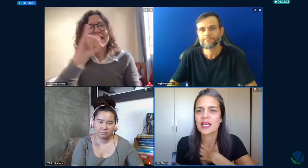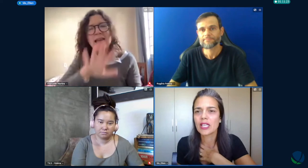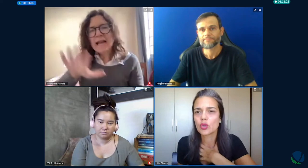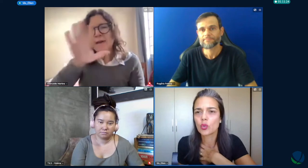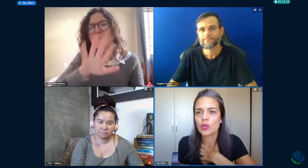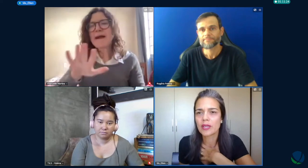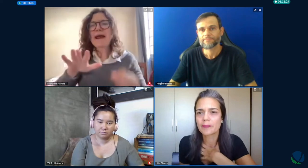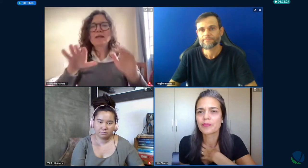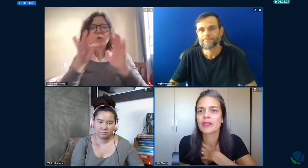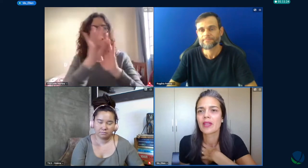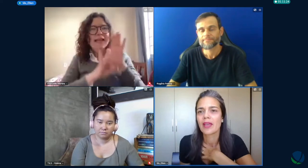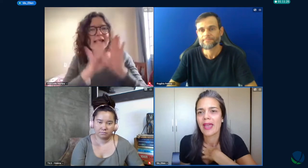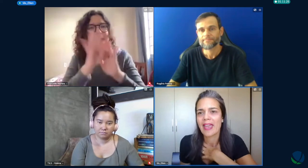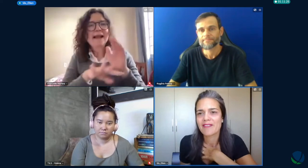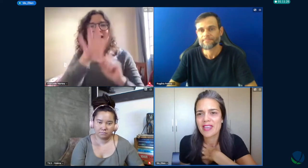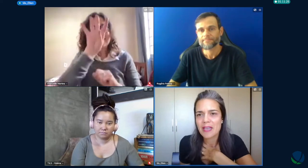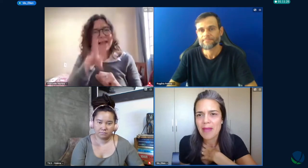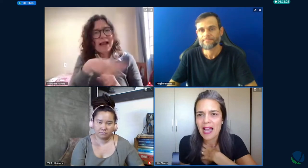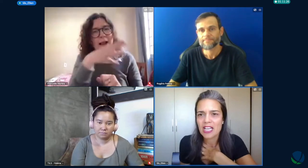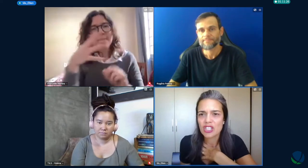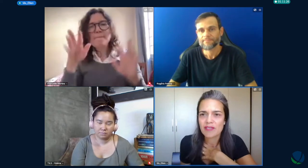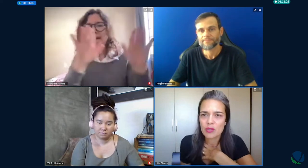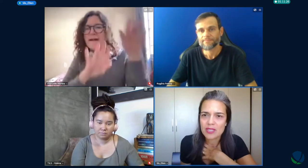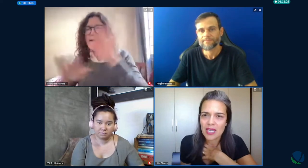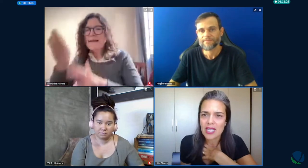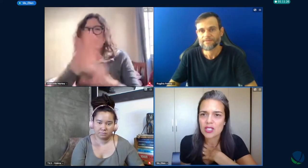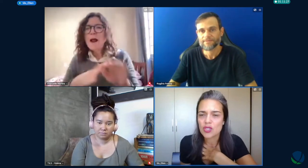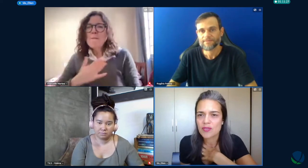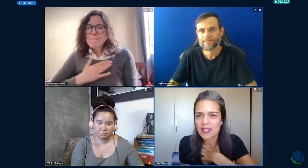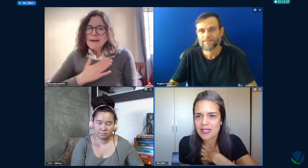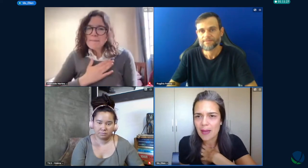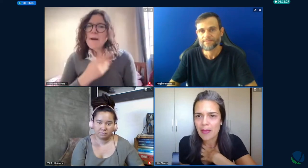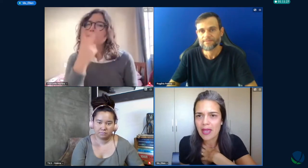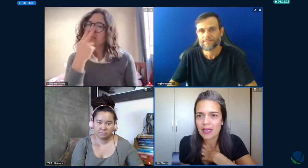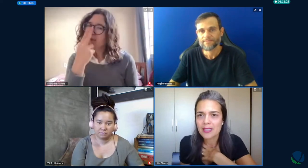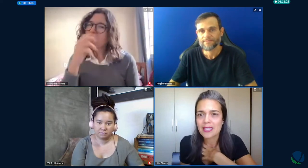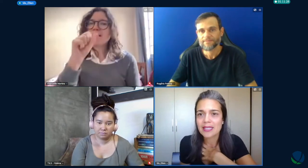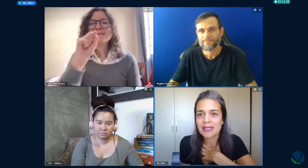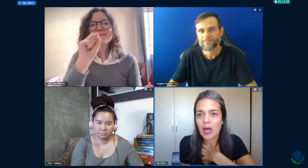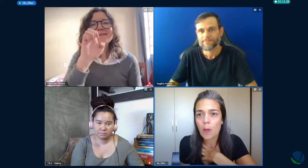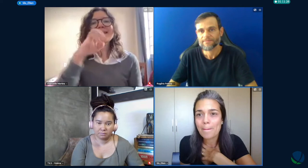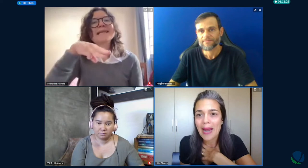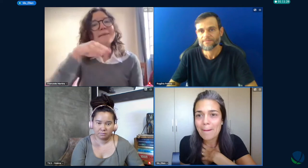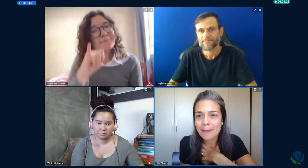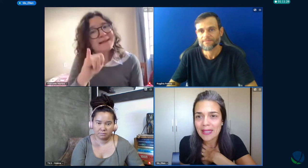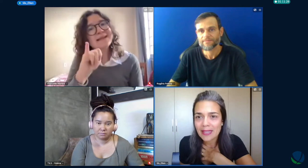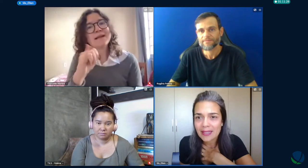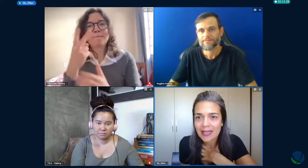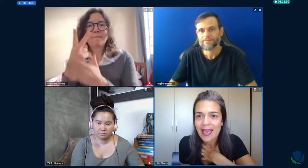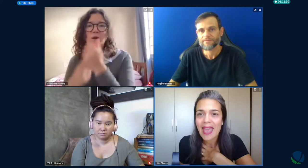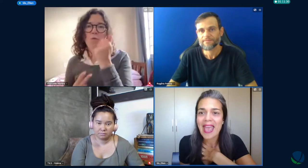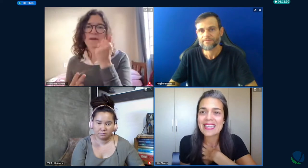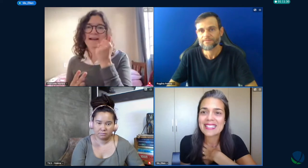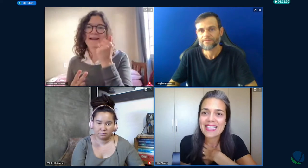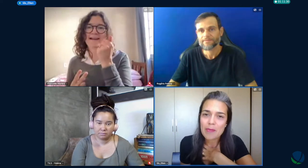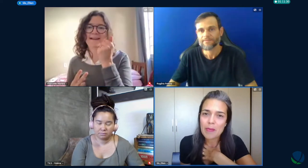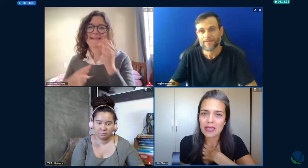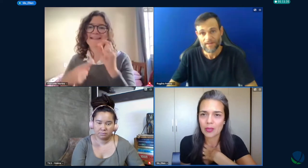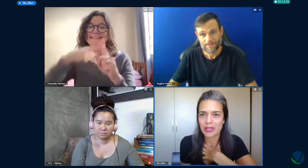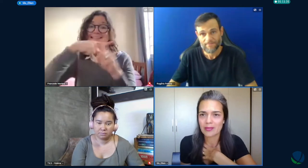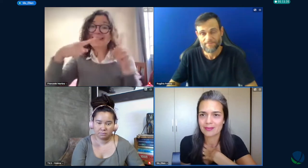Eu fiz a leitura, vi a imagem, vi os textos, vi as tabelas. Então, para mim,